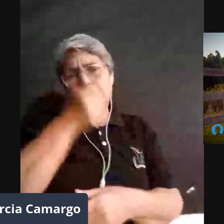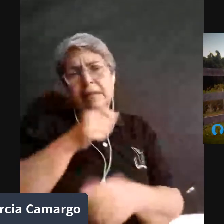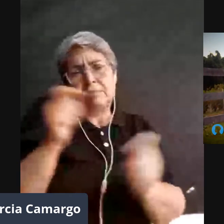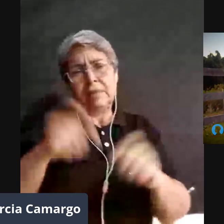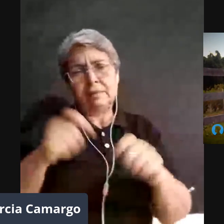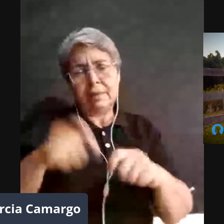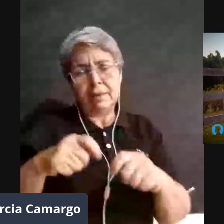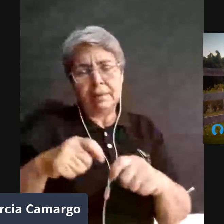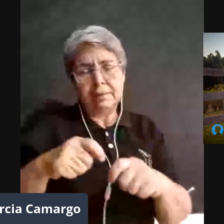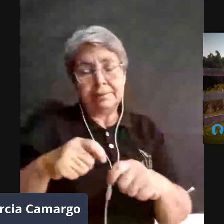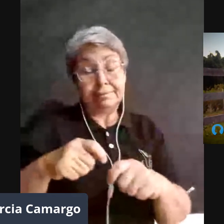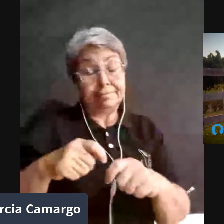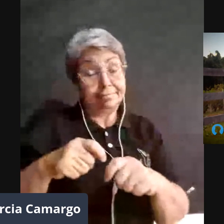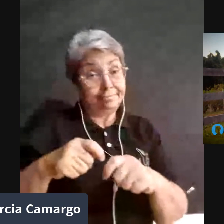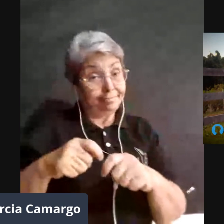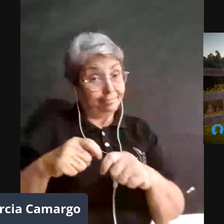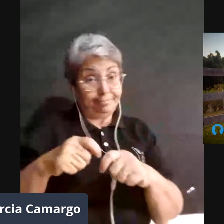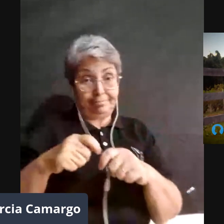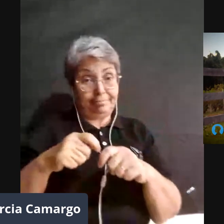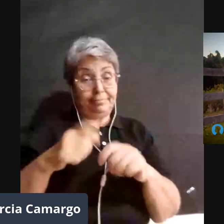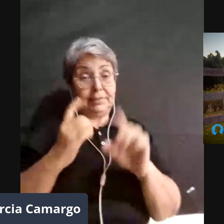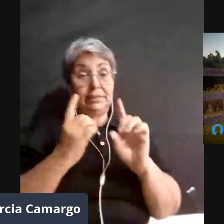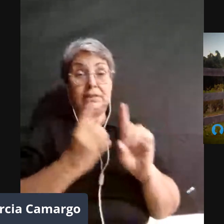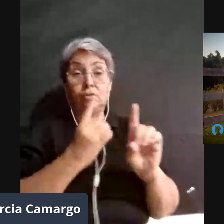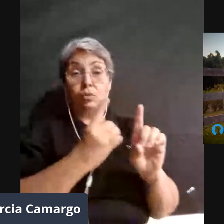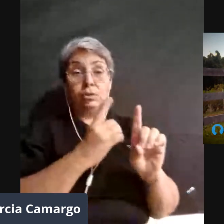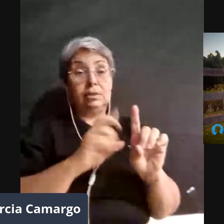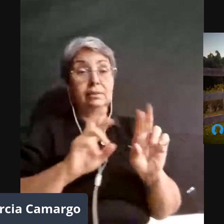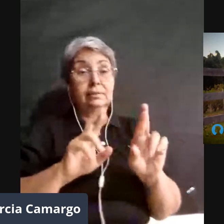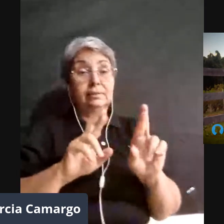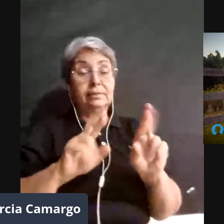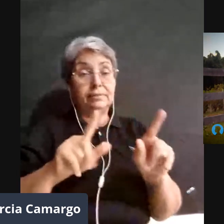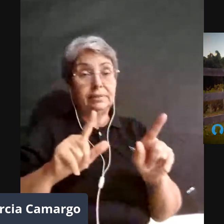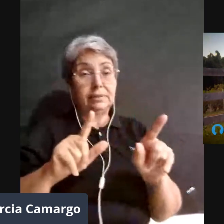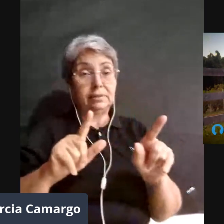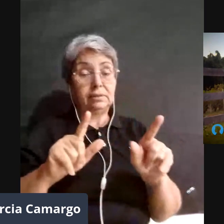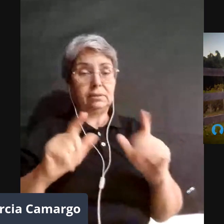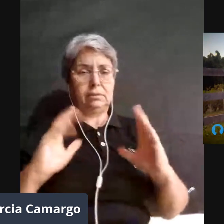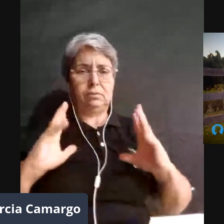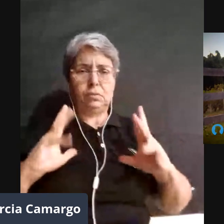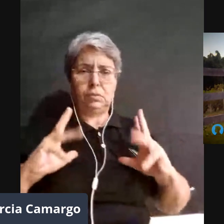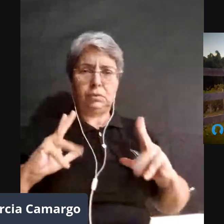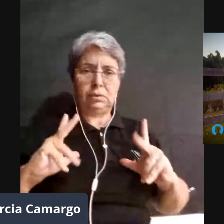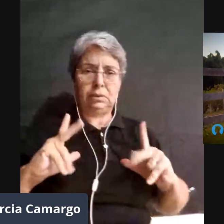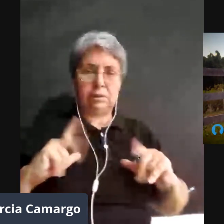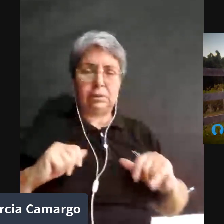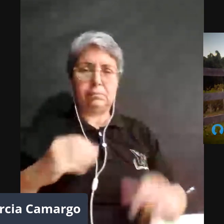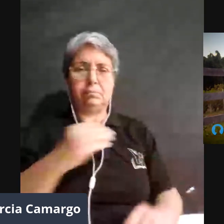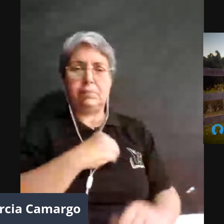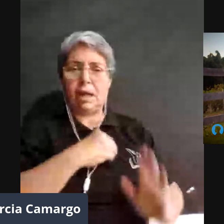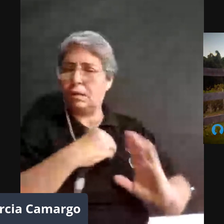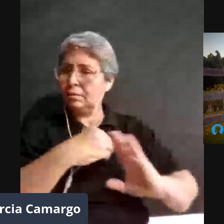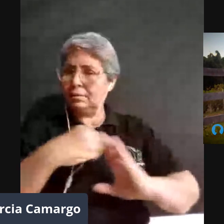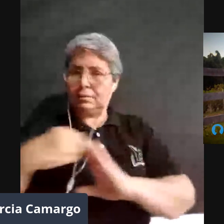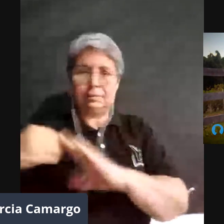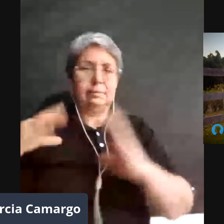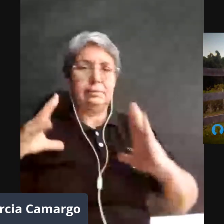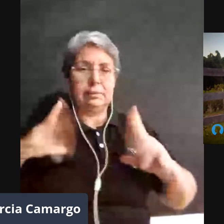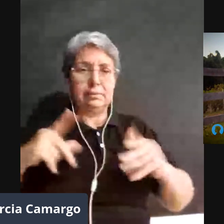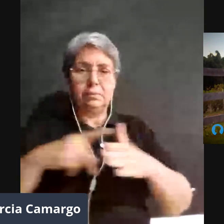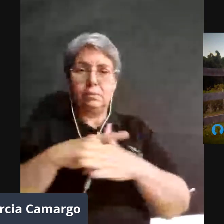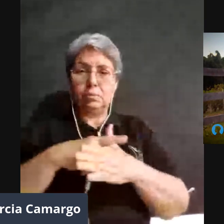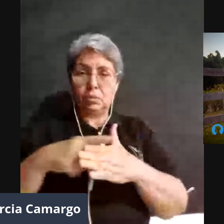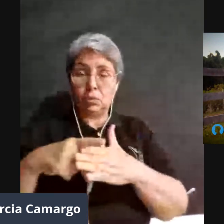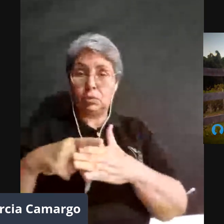de teologia não cabe o estar pronto. Sabe, sem mácula, nem ruga, nem coisa semelhante para a volta de Jesus. Simplesmente creem